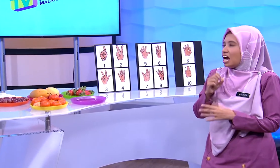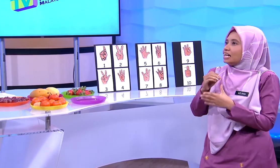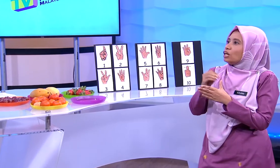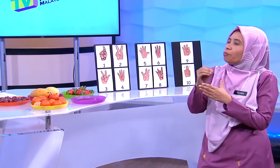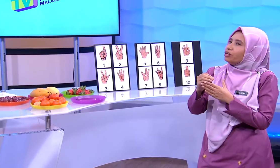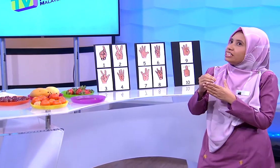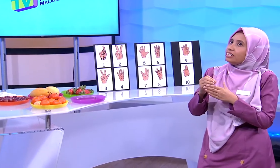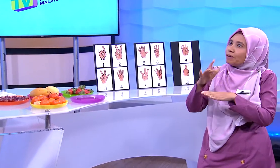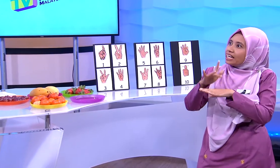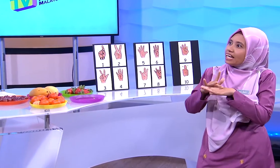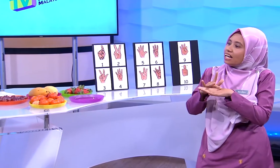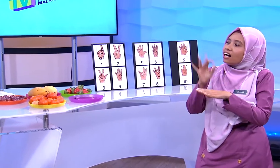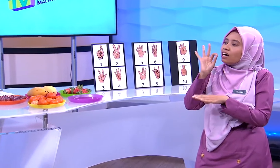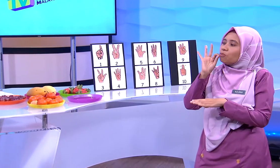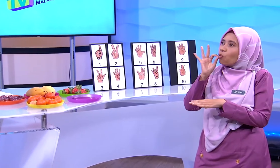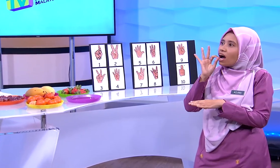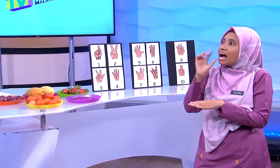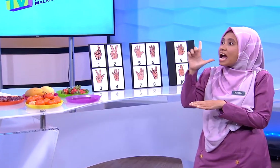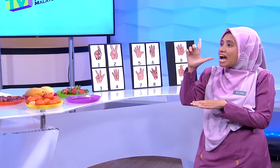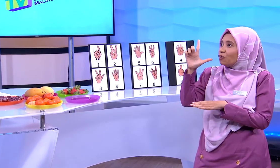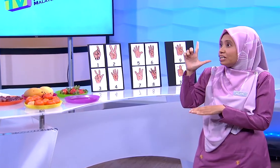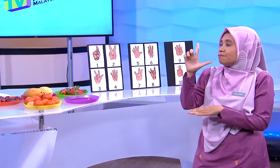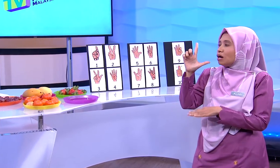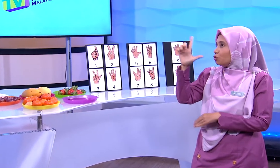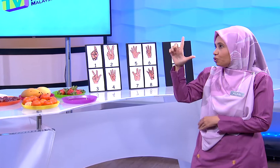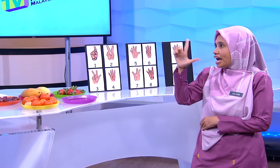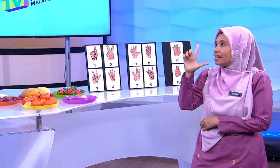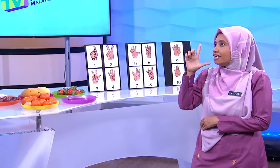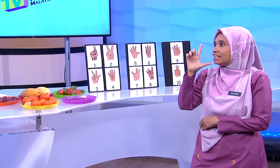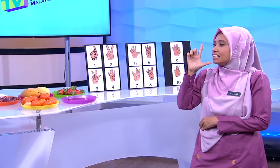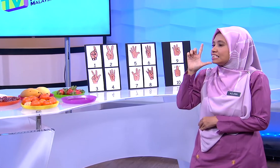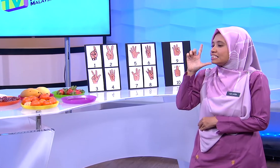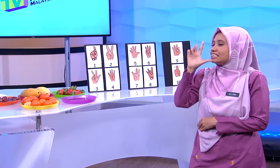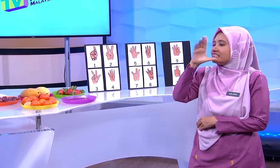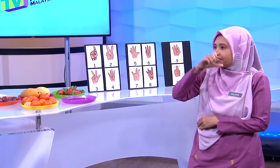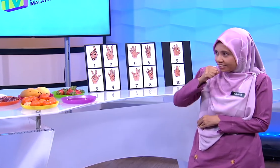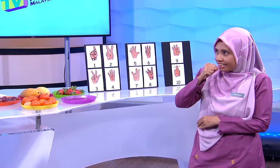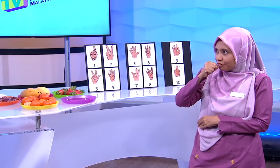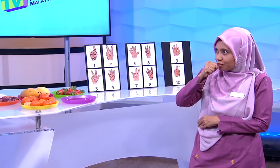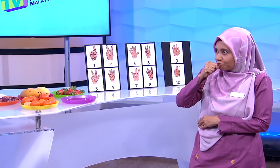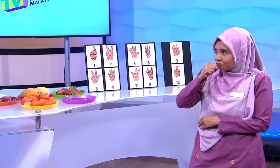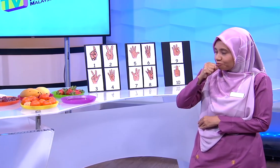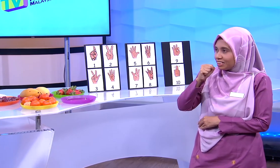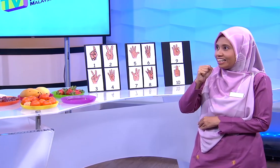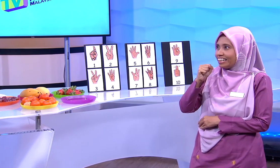ataupun Jepang Gil buah gua Limau duel sih Hai Jadi kalau cocok mau